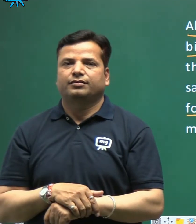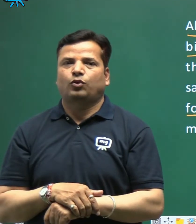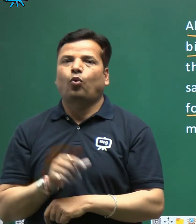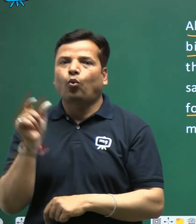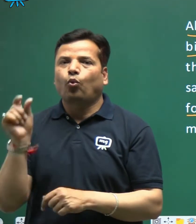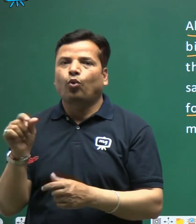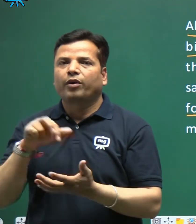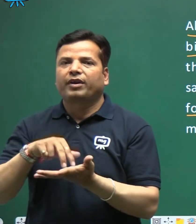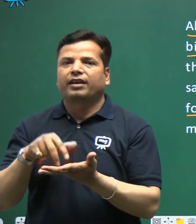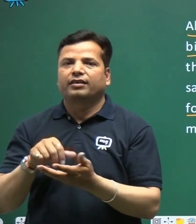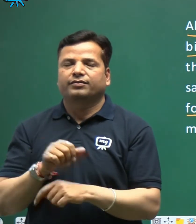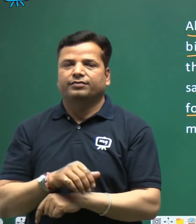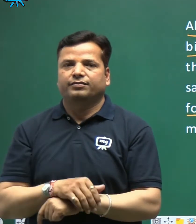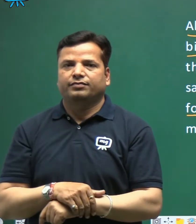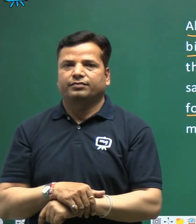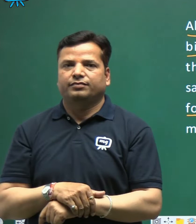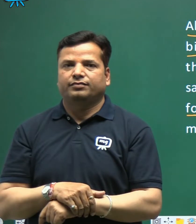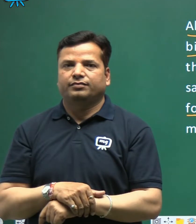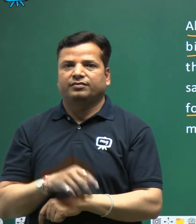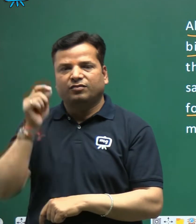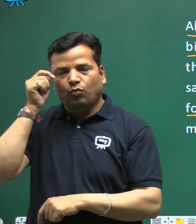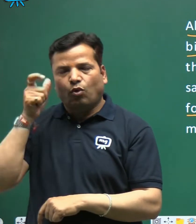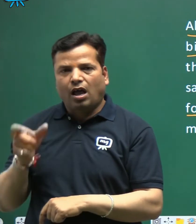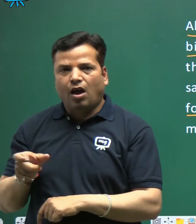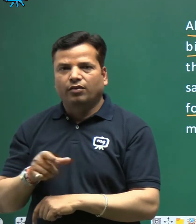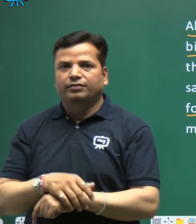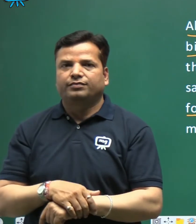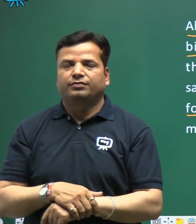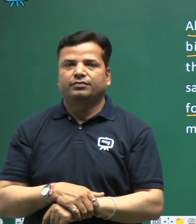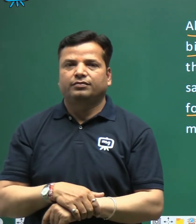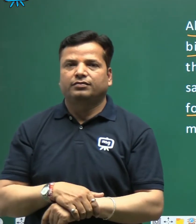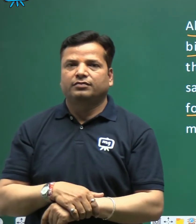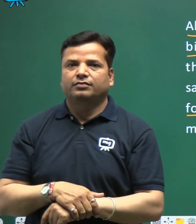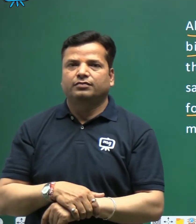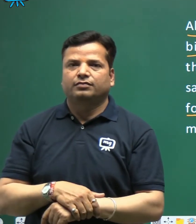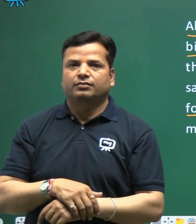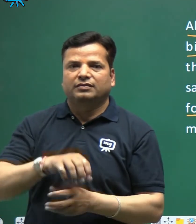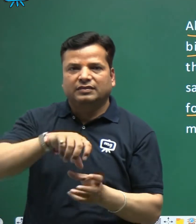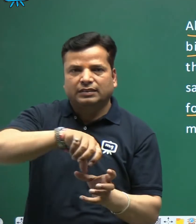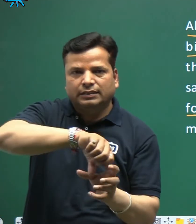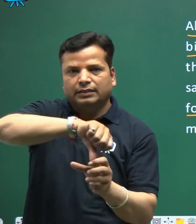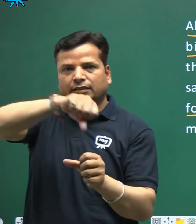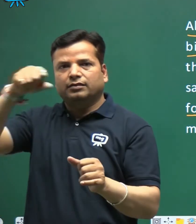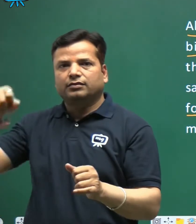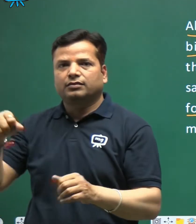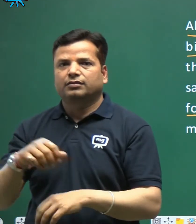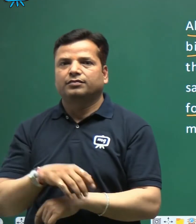Word meanings: pull out, बाहर खींचना,